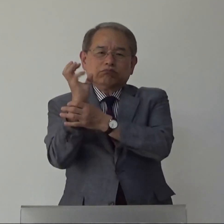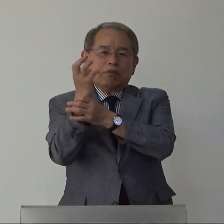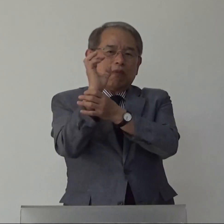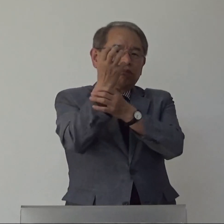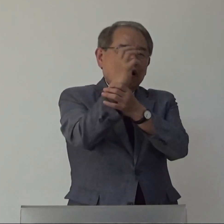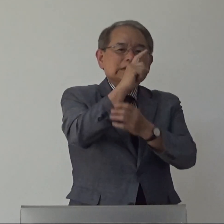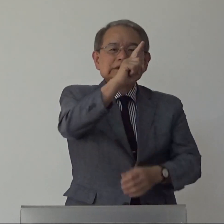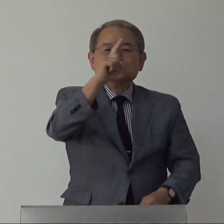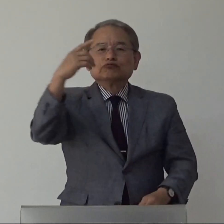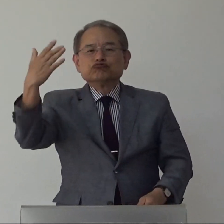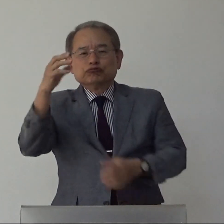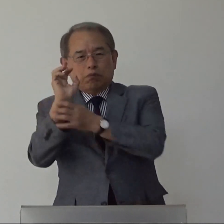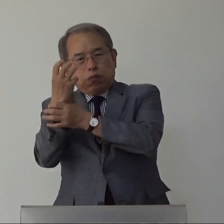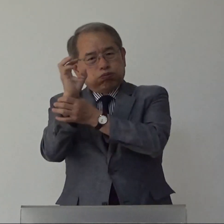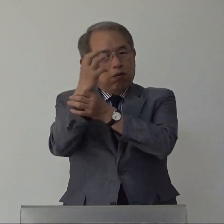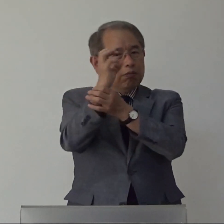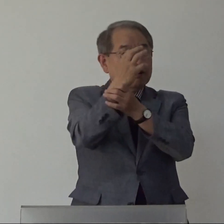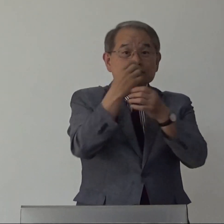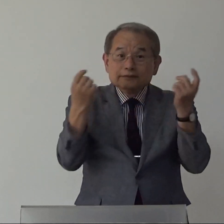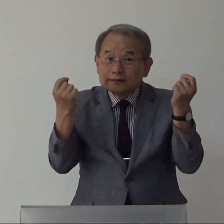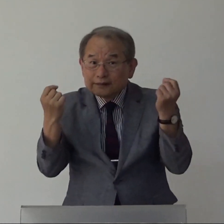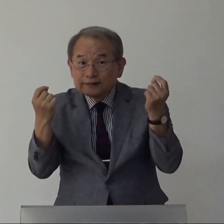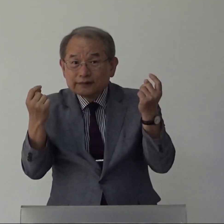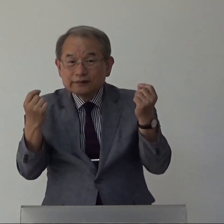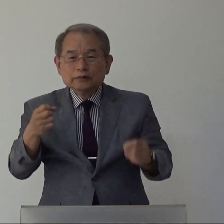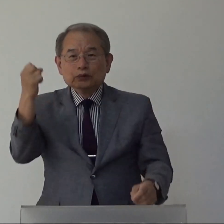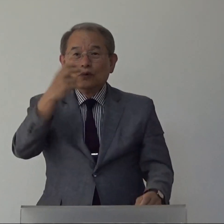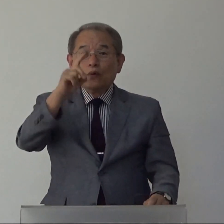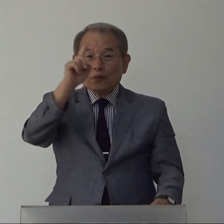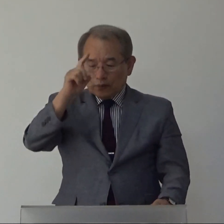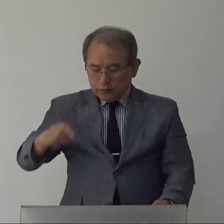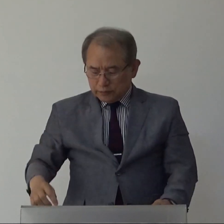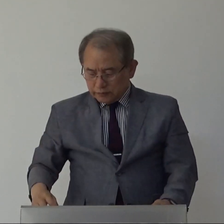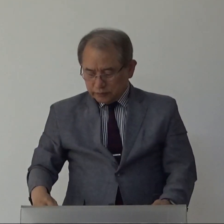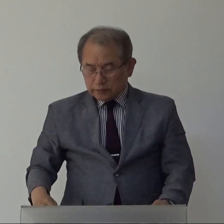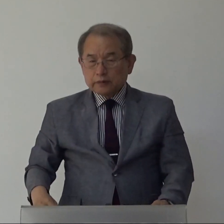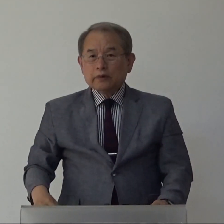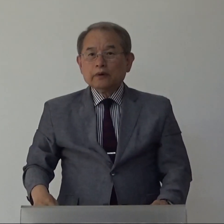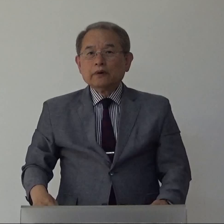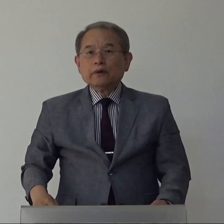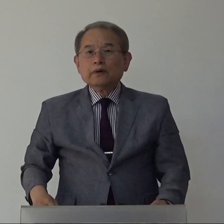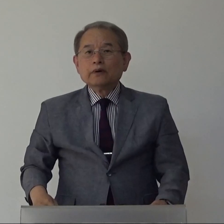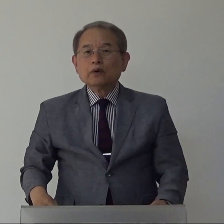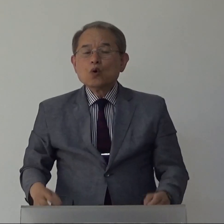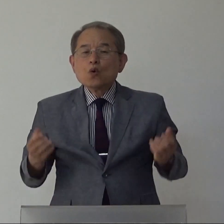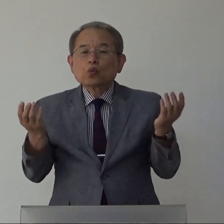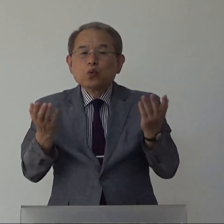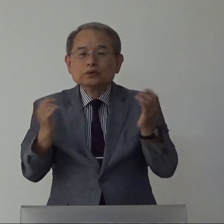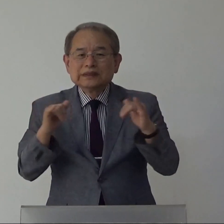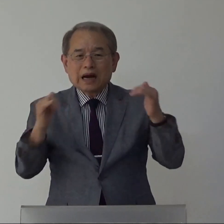또 응급 환자가 봤을 때는요, 앰뷸런스 사인, 119의 사인으로 보기도 합니다.